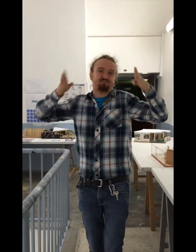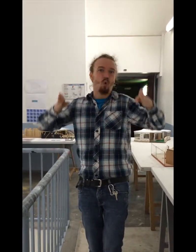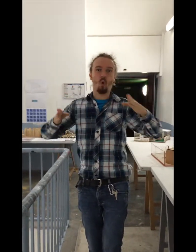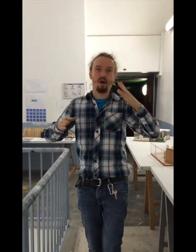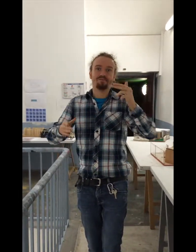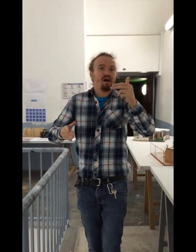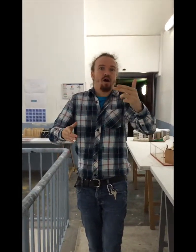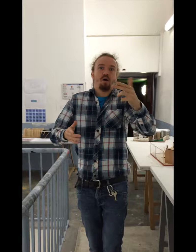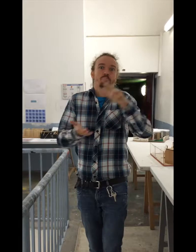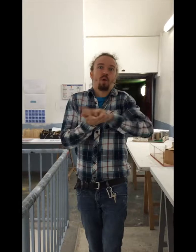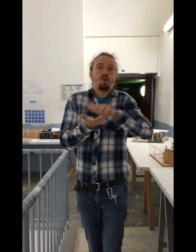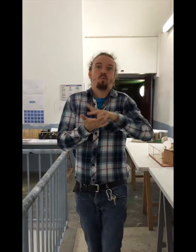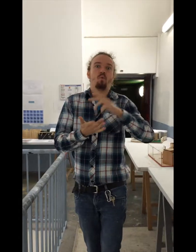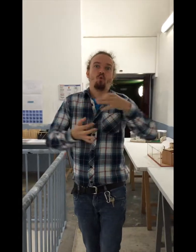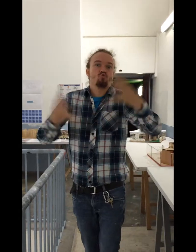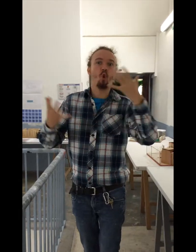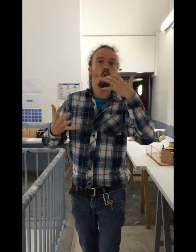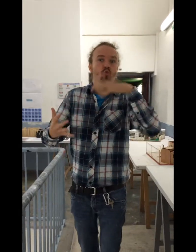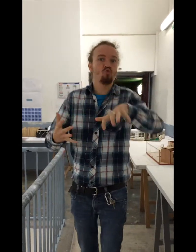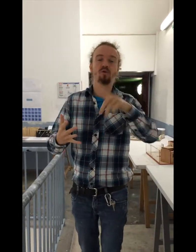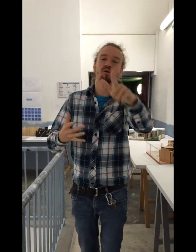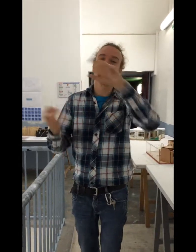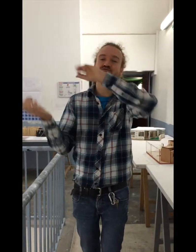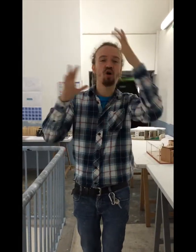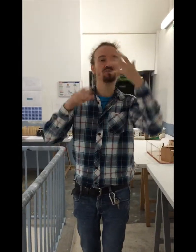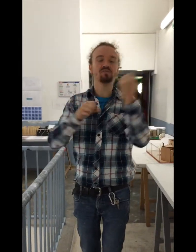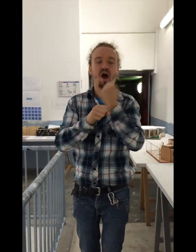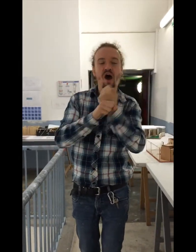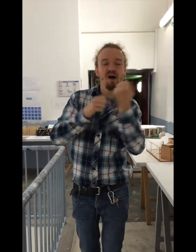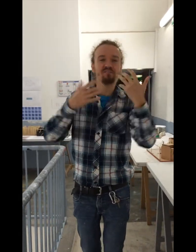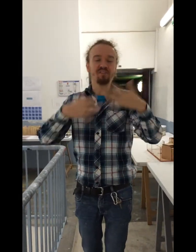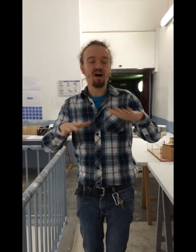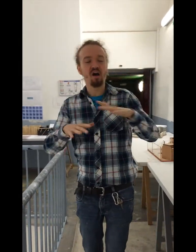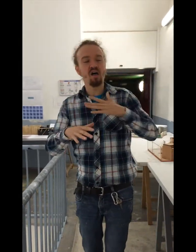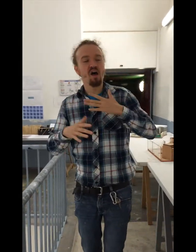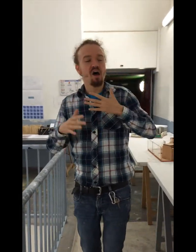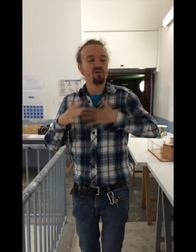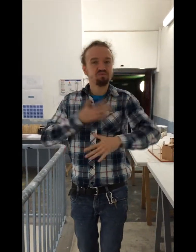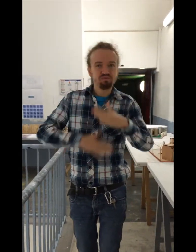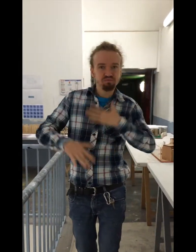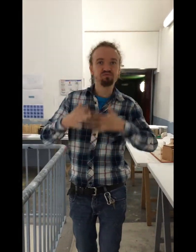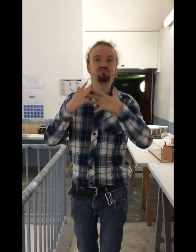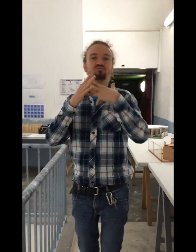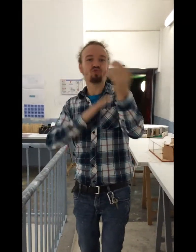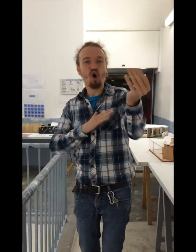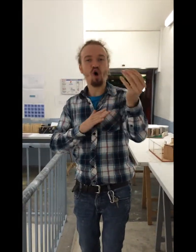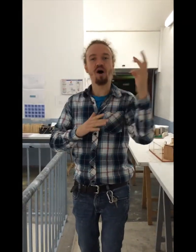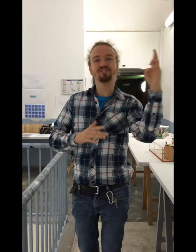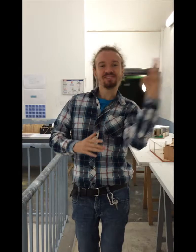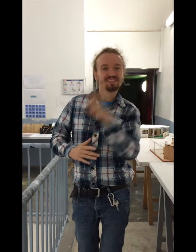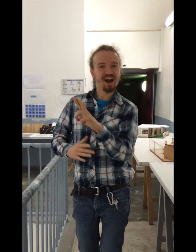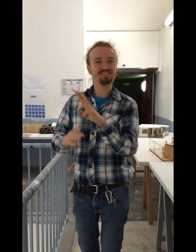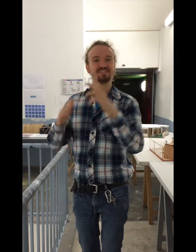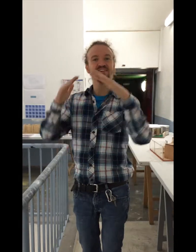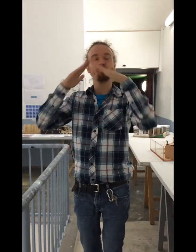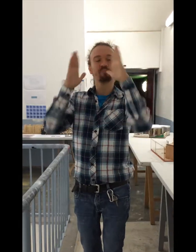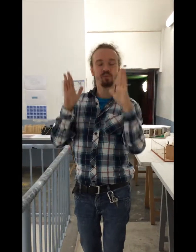J'ai estimé qu'il était important que dans cet appartement, il ne fasse pas trop chaud. Imaginons une fin de journée, on a envie de rentrer chez